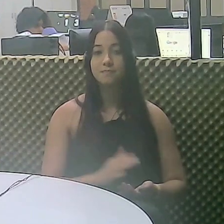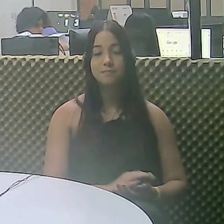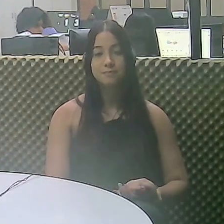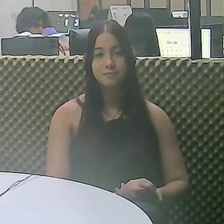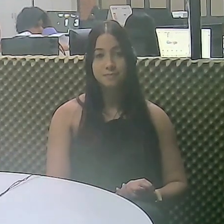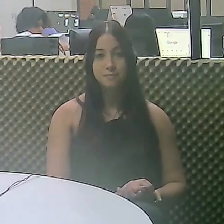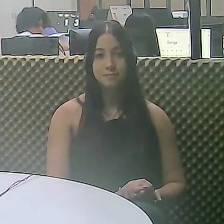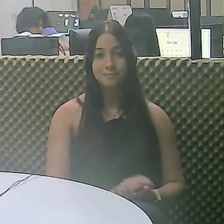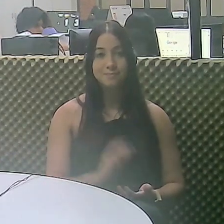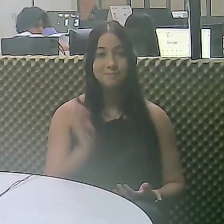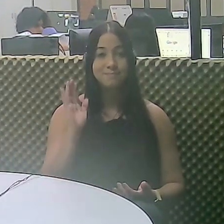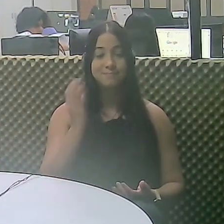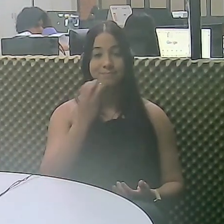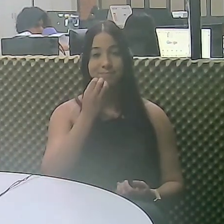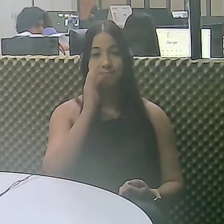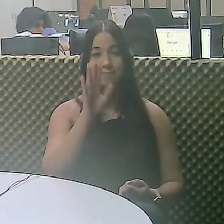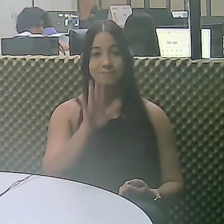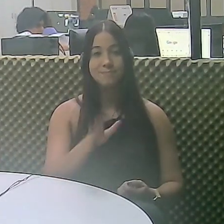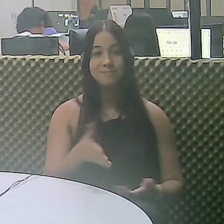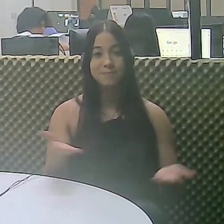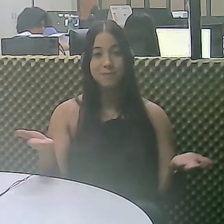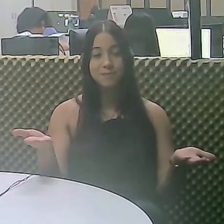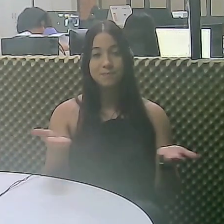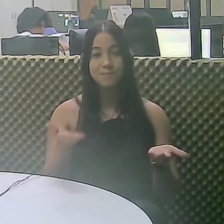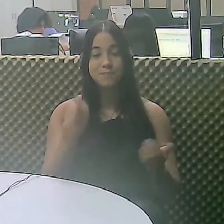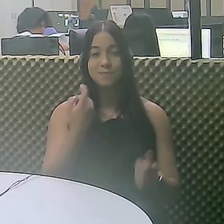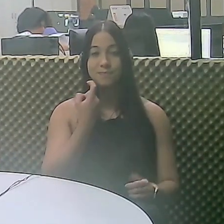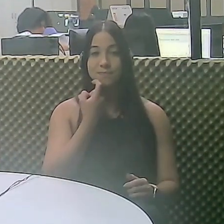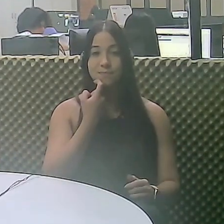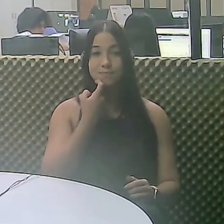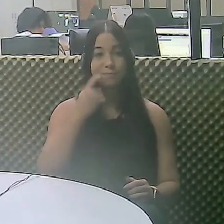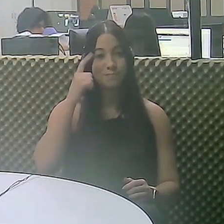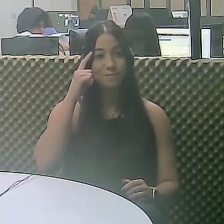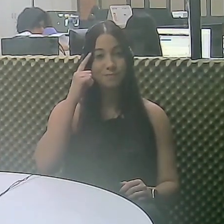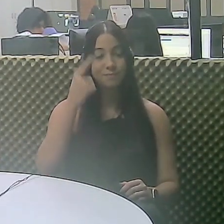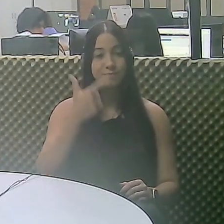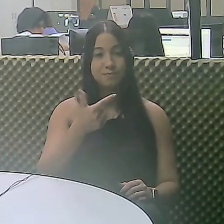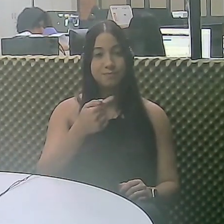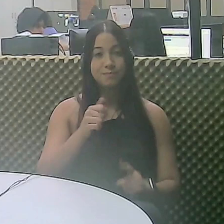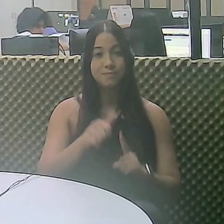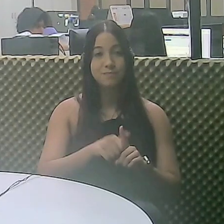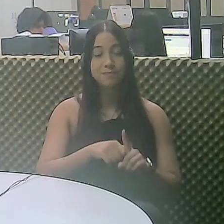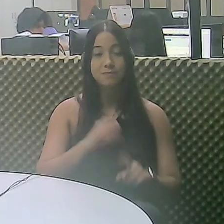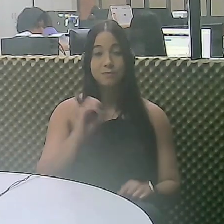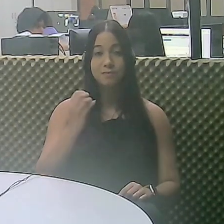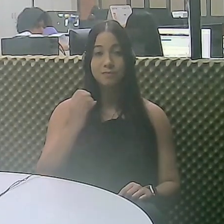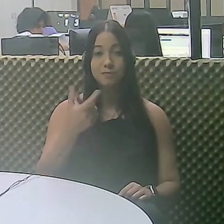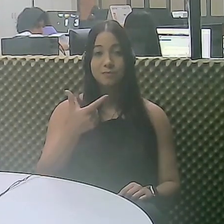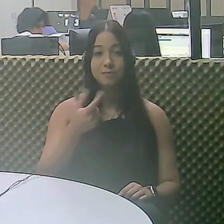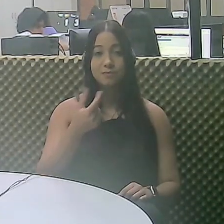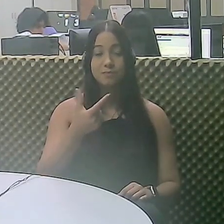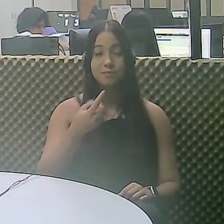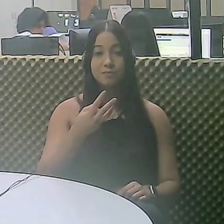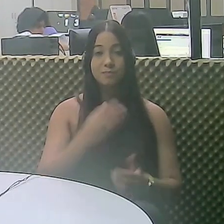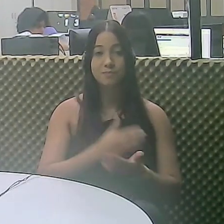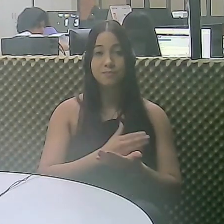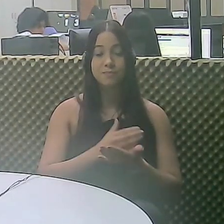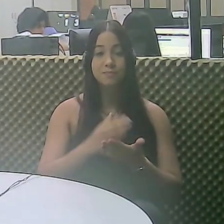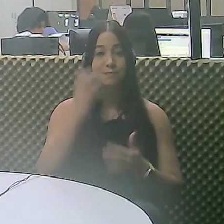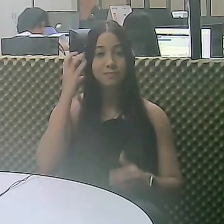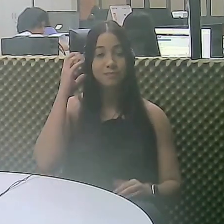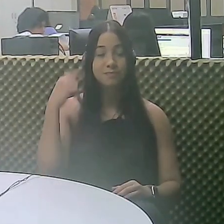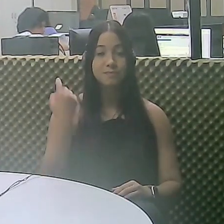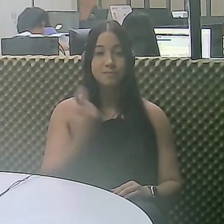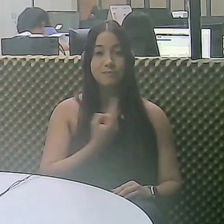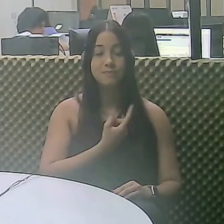no Olá boa tarde hoje é sexta-feira dia 27 de outubro de 2023 está no ar